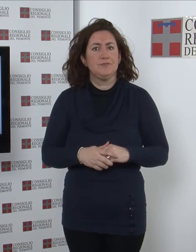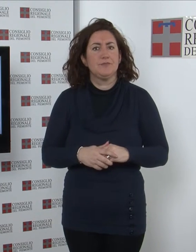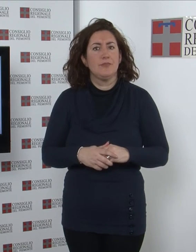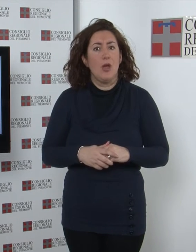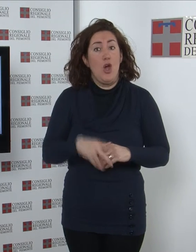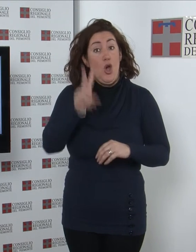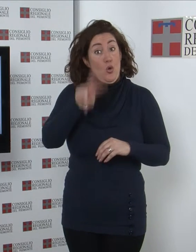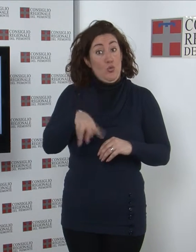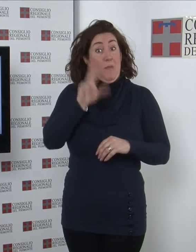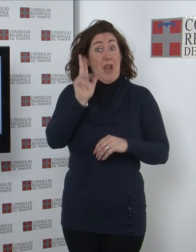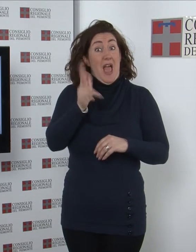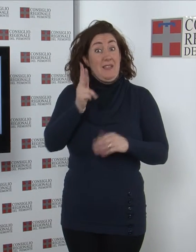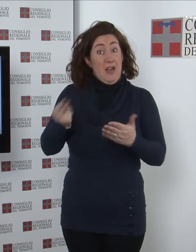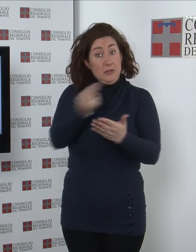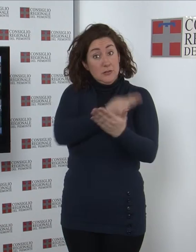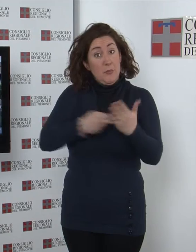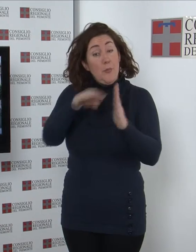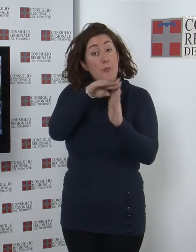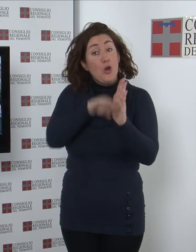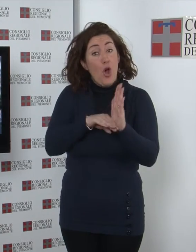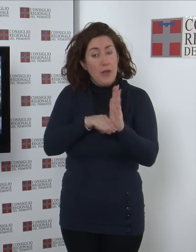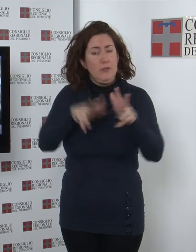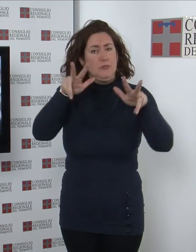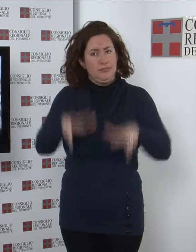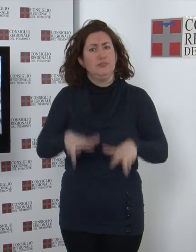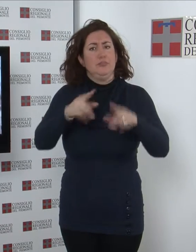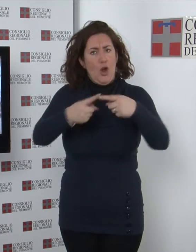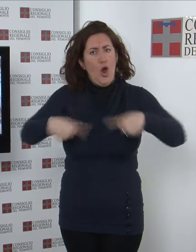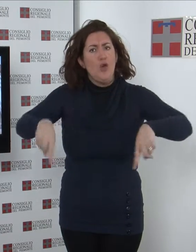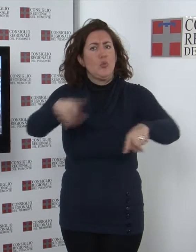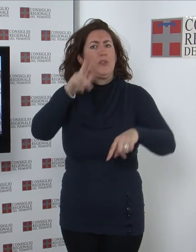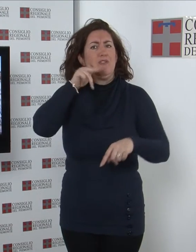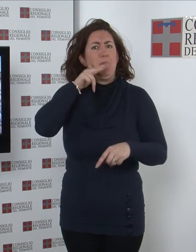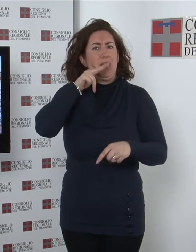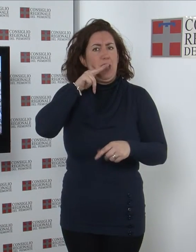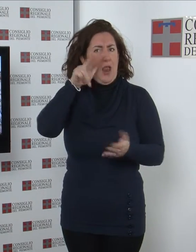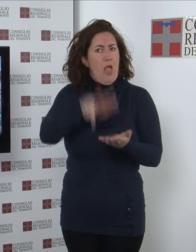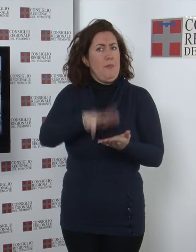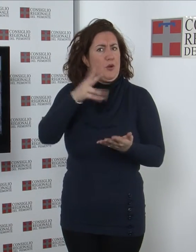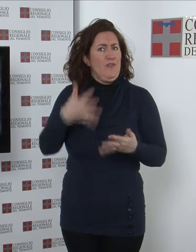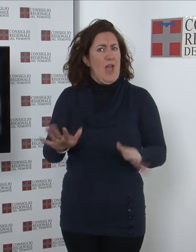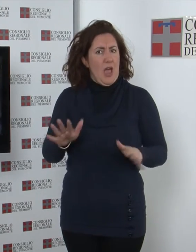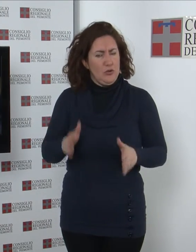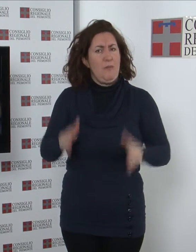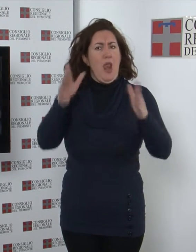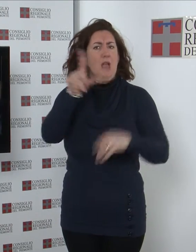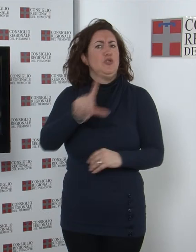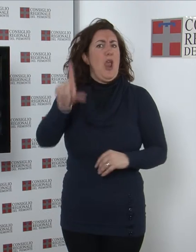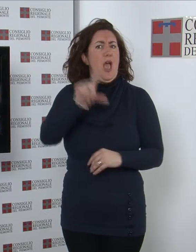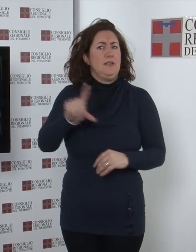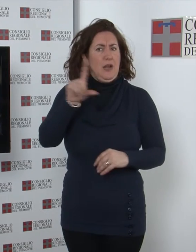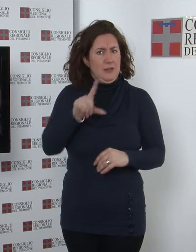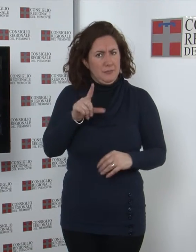2013 è stato approvato nella riunione plenaria della consulta che si è tenuta a Palazzo Lascaris tra le iniziative la rassegna